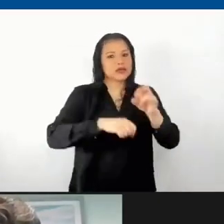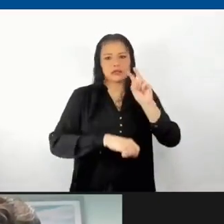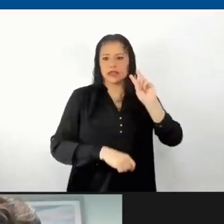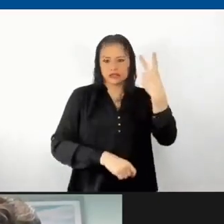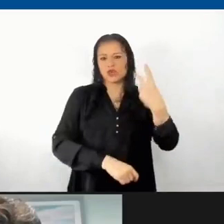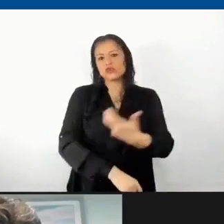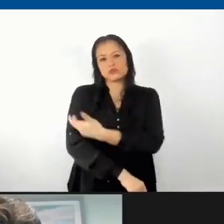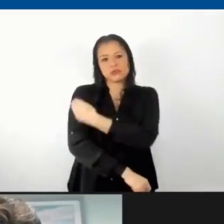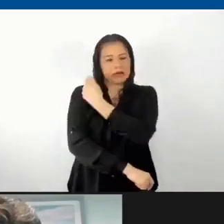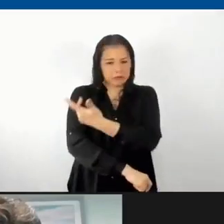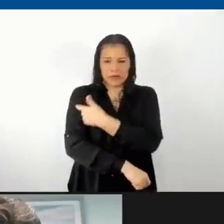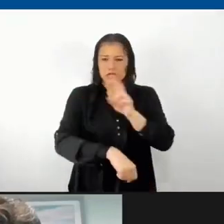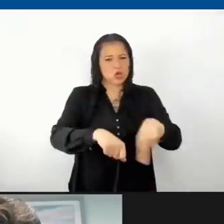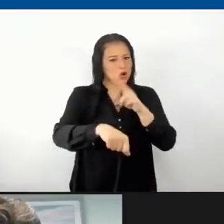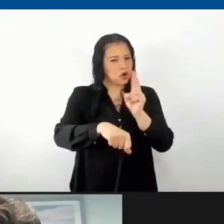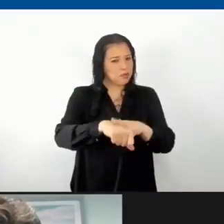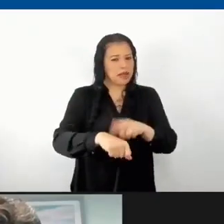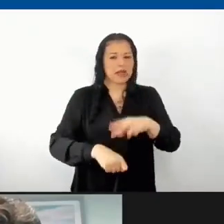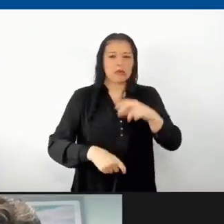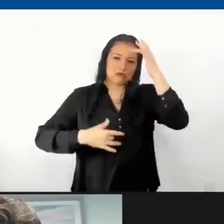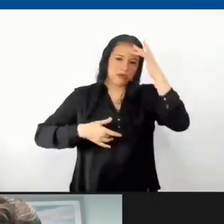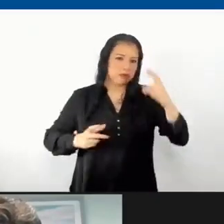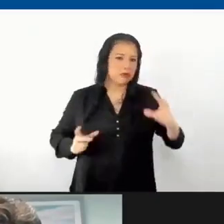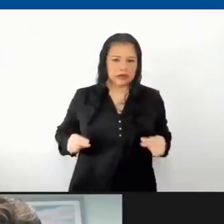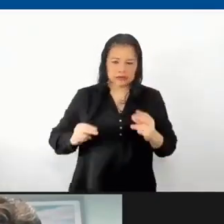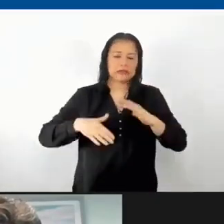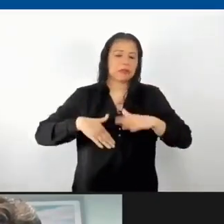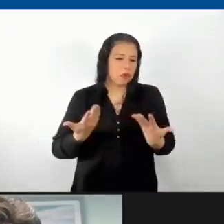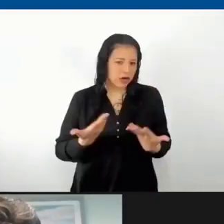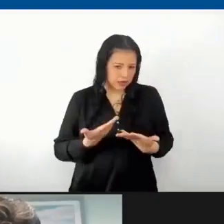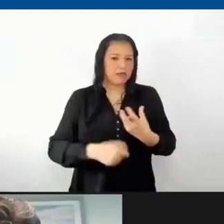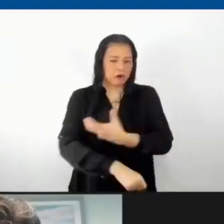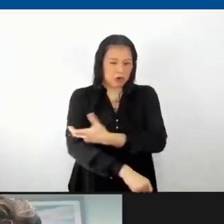ningún problema, un paciente con cáncer se puede vacunar.